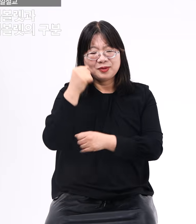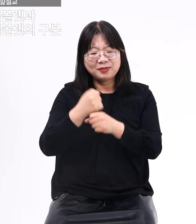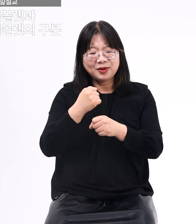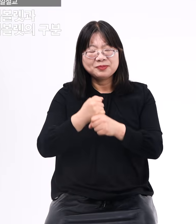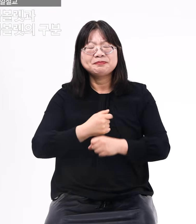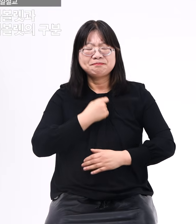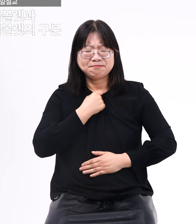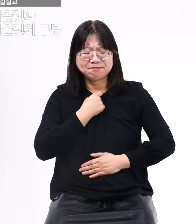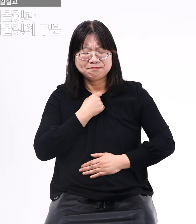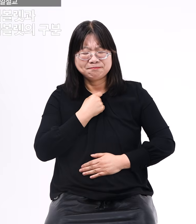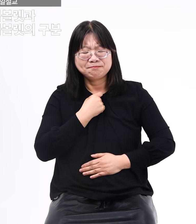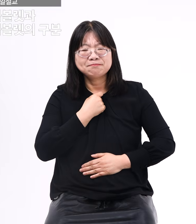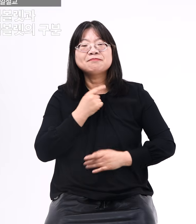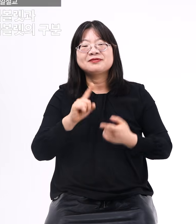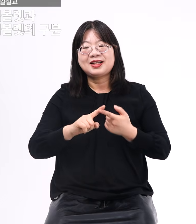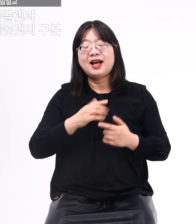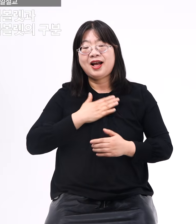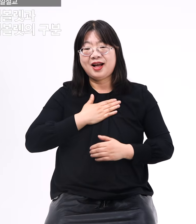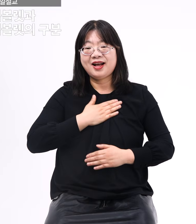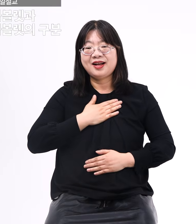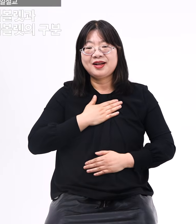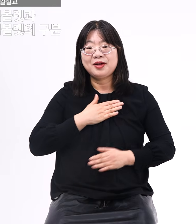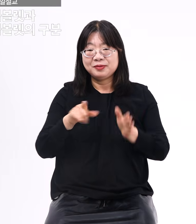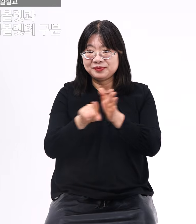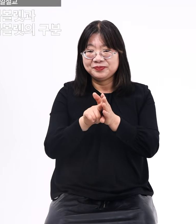가기를 원하시는가 믿습니까?